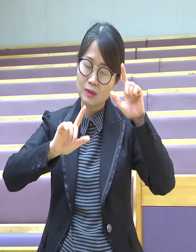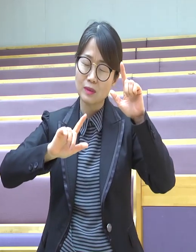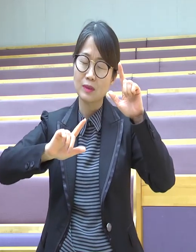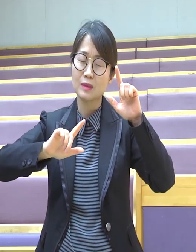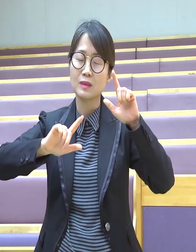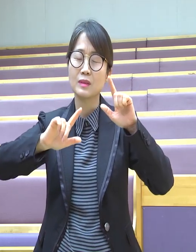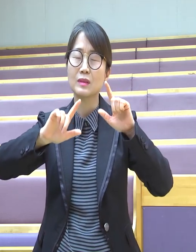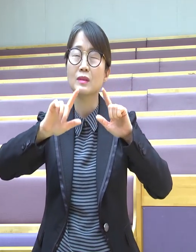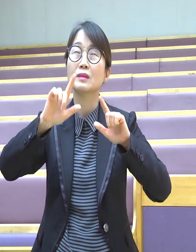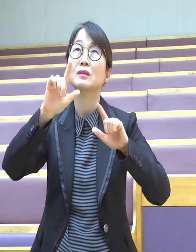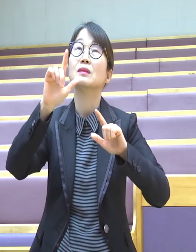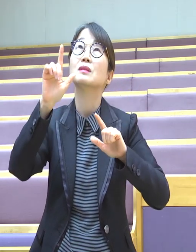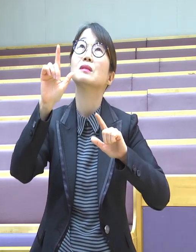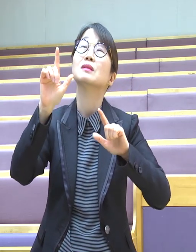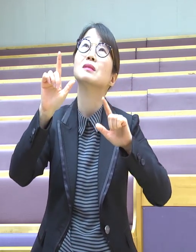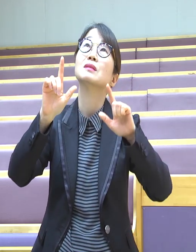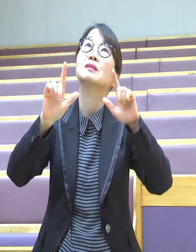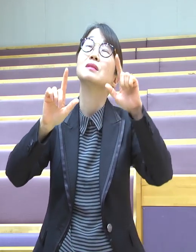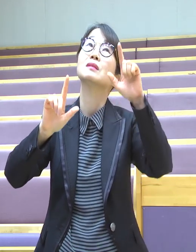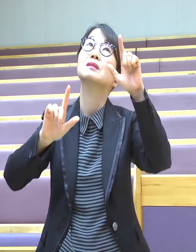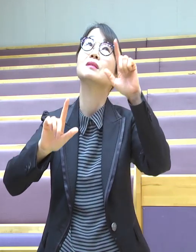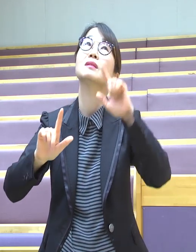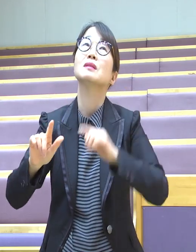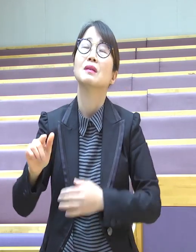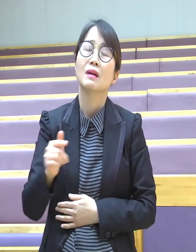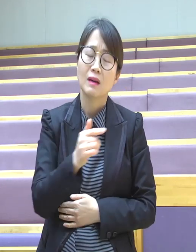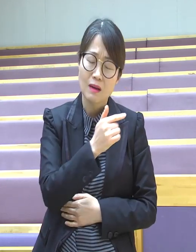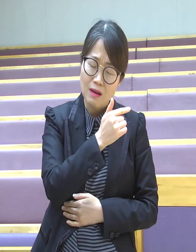언제나 내 모습,